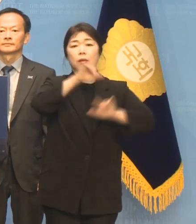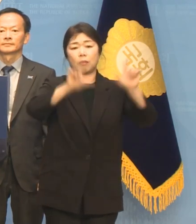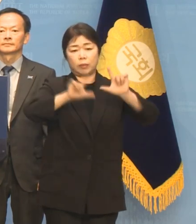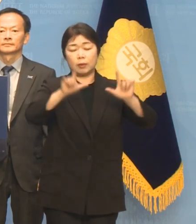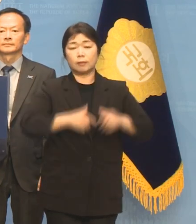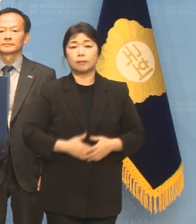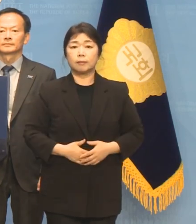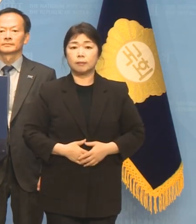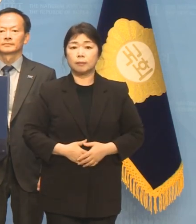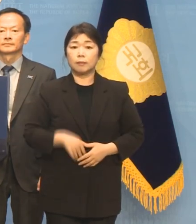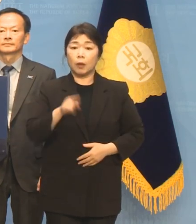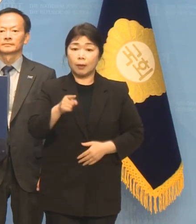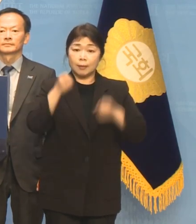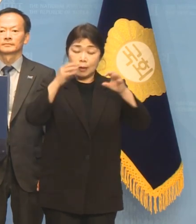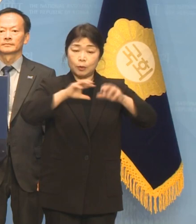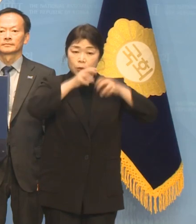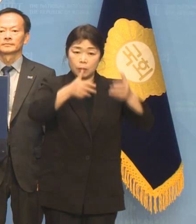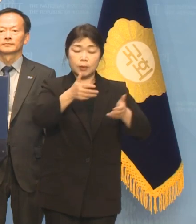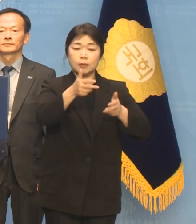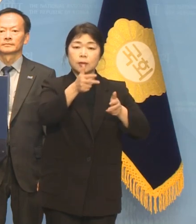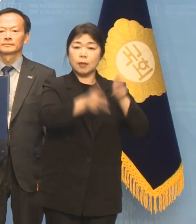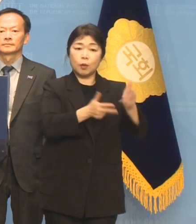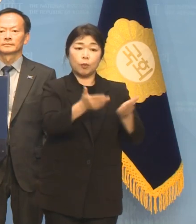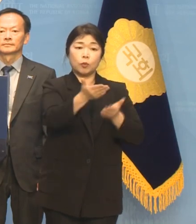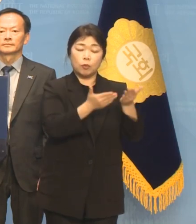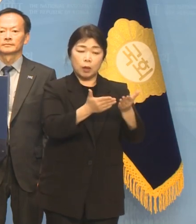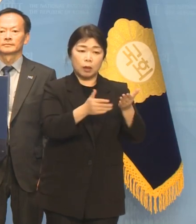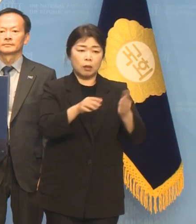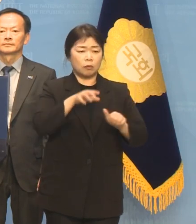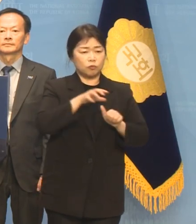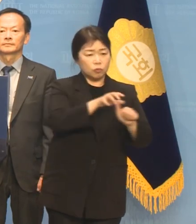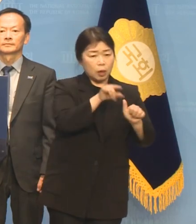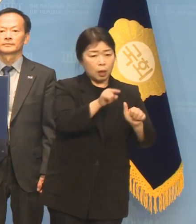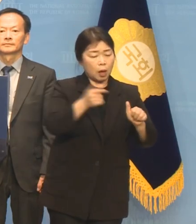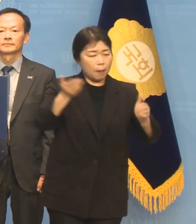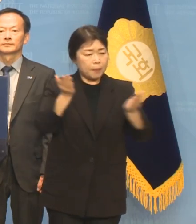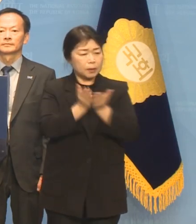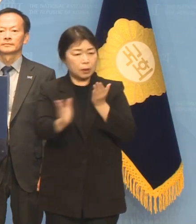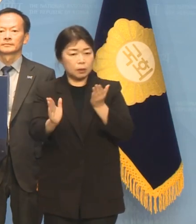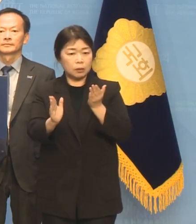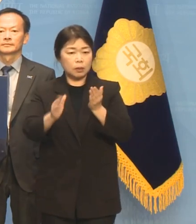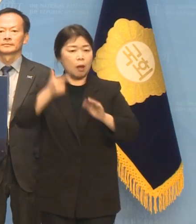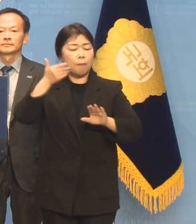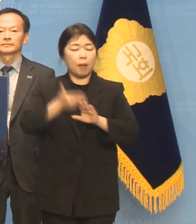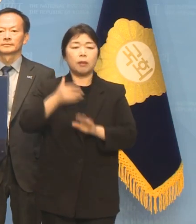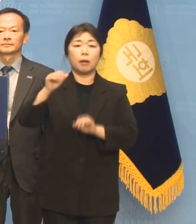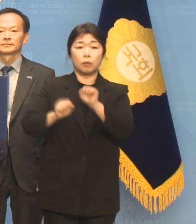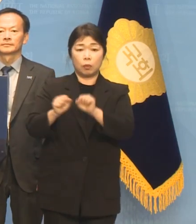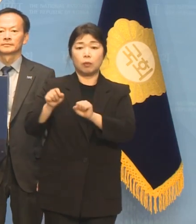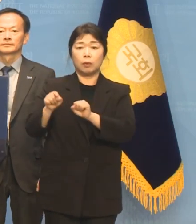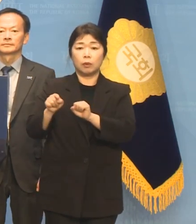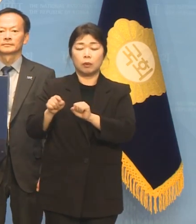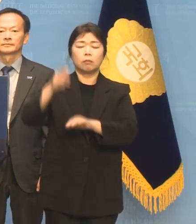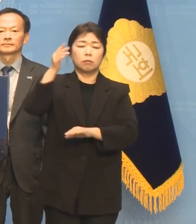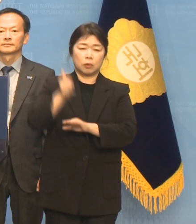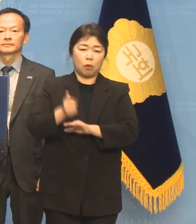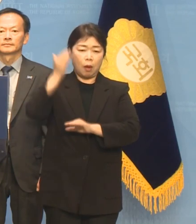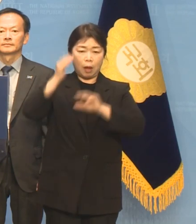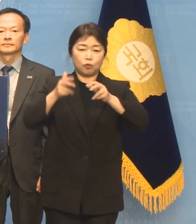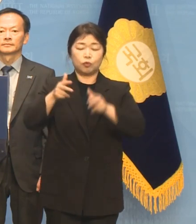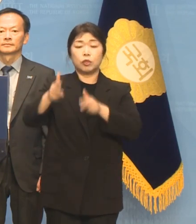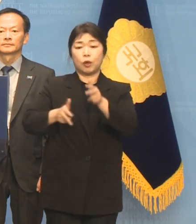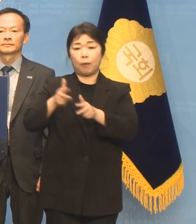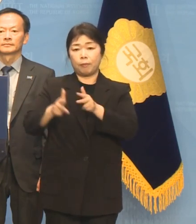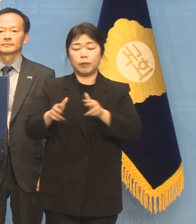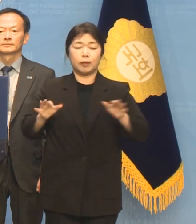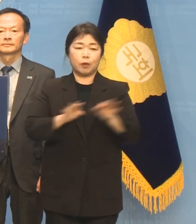있습니다이는 새로운 글로벌 산업 통산 규제 흐름에 정면으로 역행하는 것으로서 우리 기업과 경제를